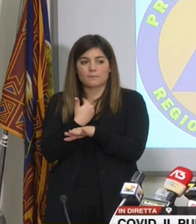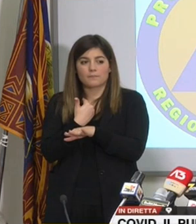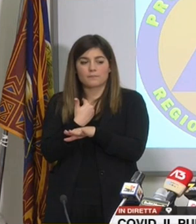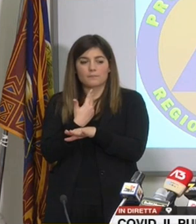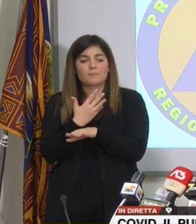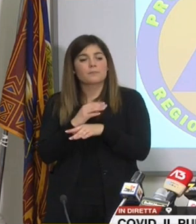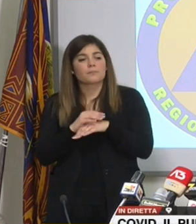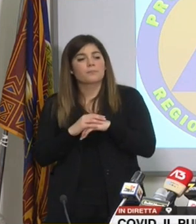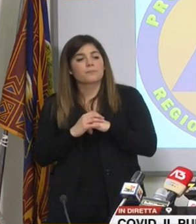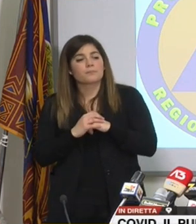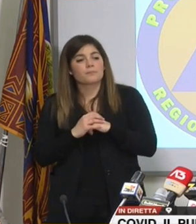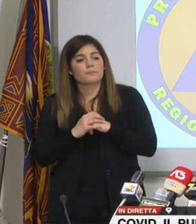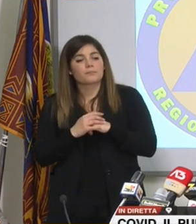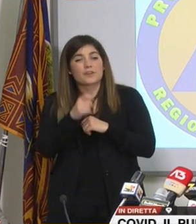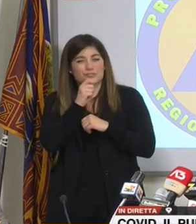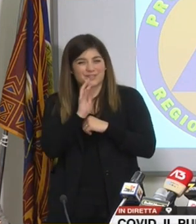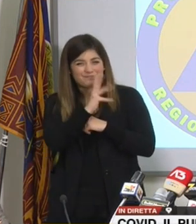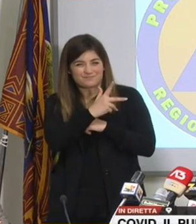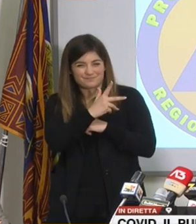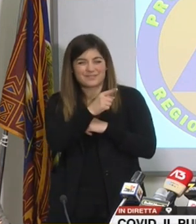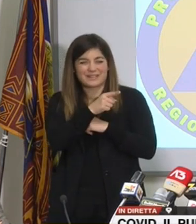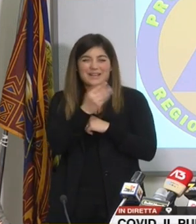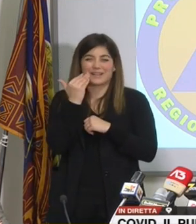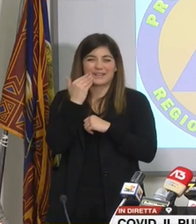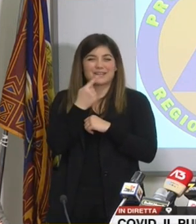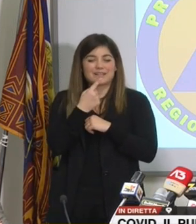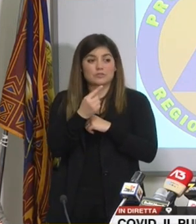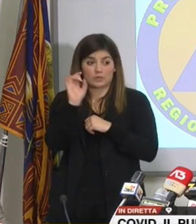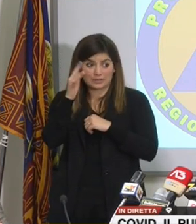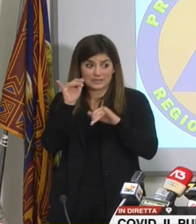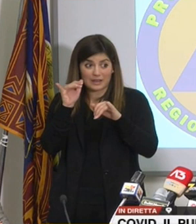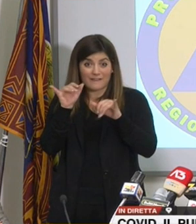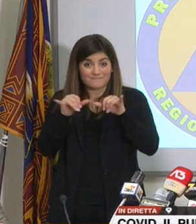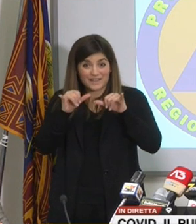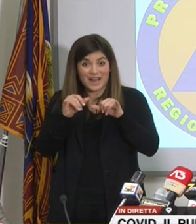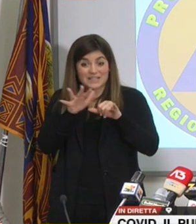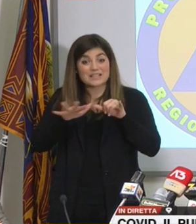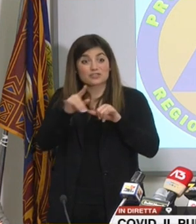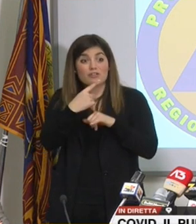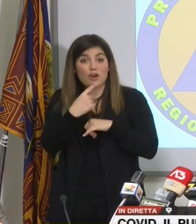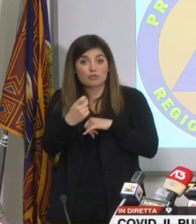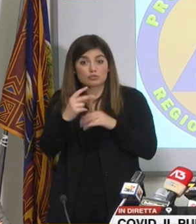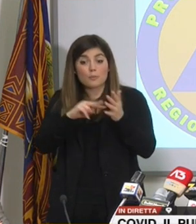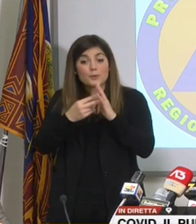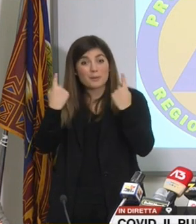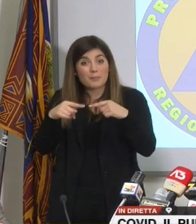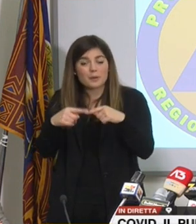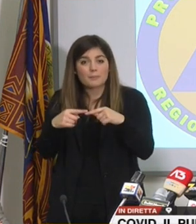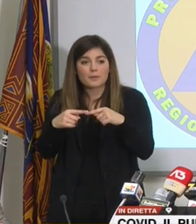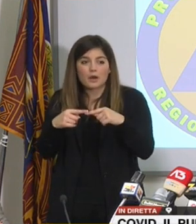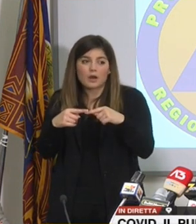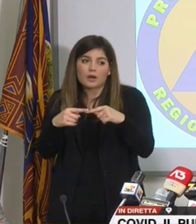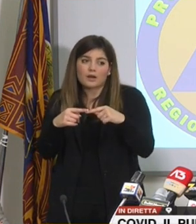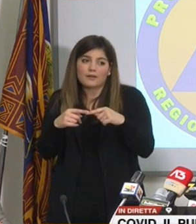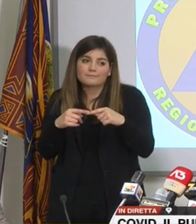nell'interlocuzione, ma... Se Venezia paradossalmente fosse zona rossa, questo problema non ce l'avrebbe, cioè è nei potenzialità, nessuno